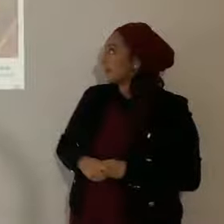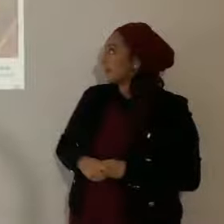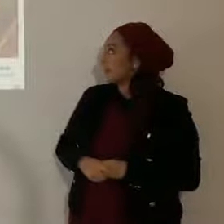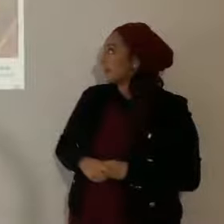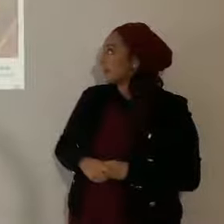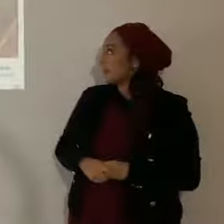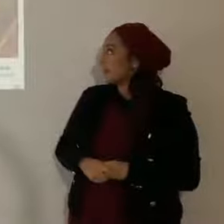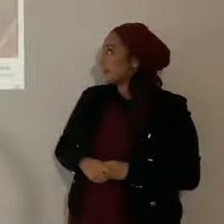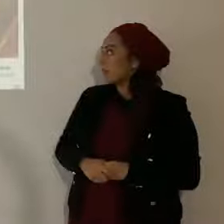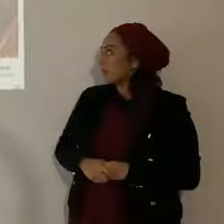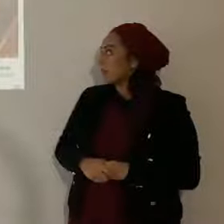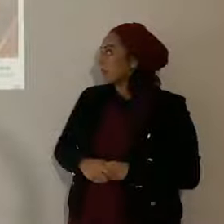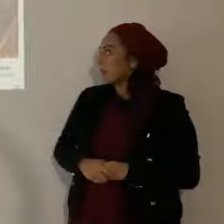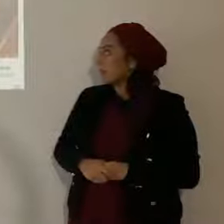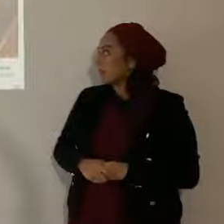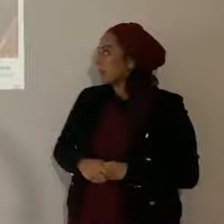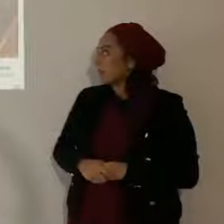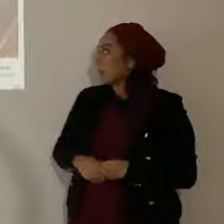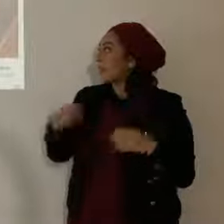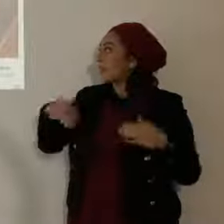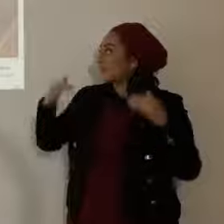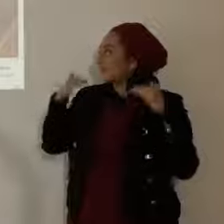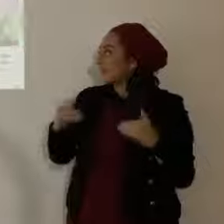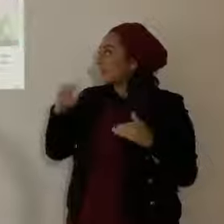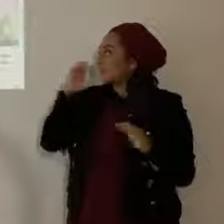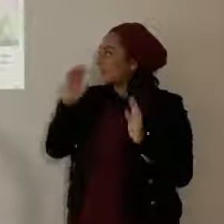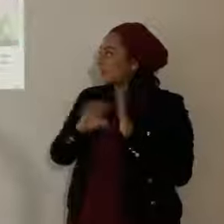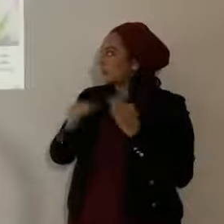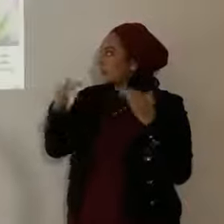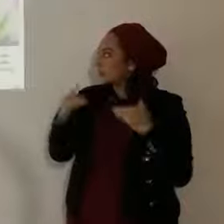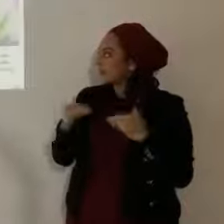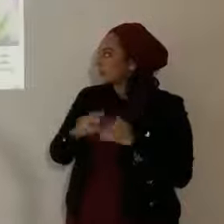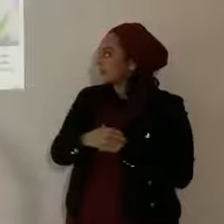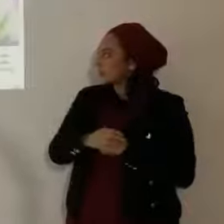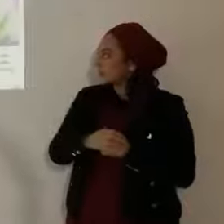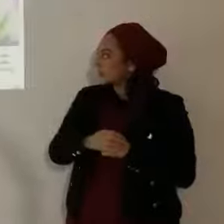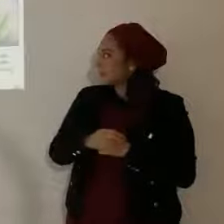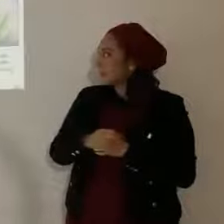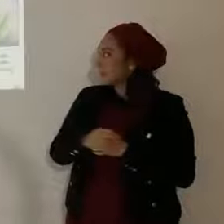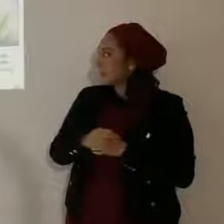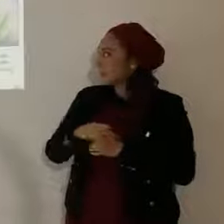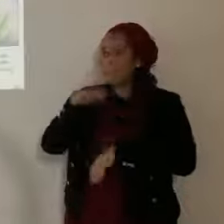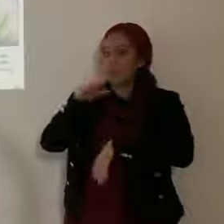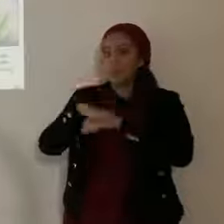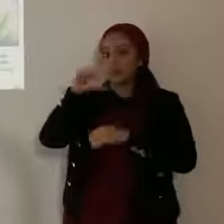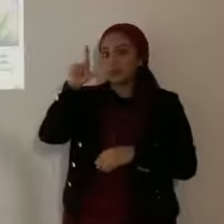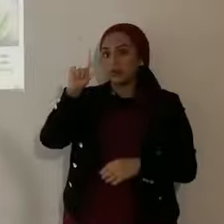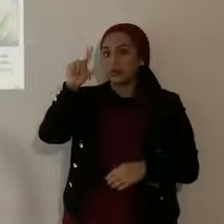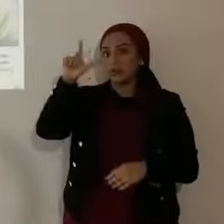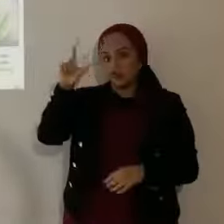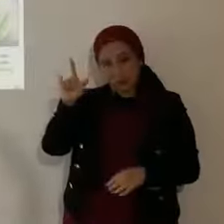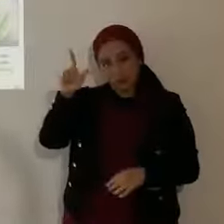increíble, amados ajenes, es increíble. Ahora vamos a la siguiente diapositiva. En 2021, alma